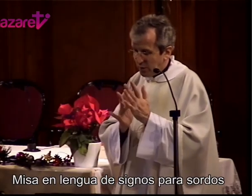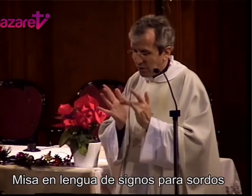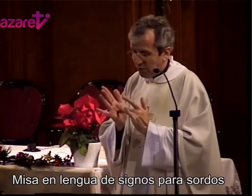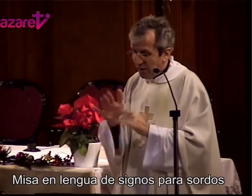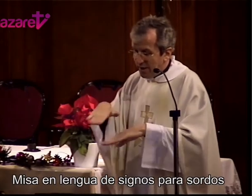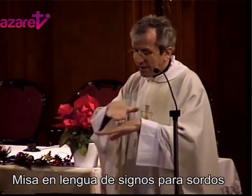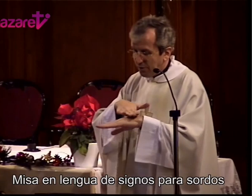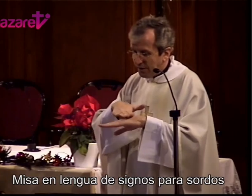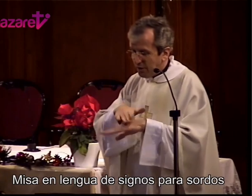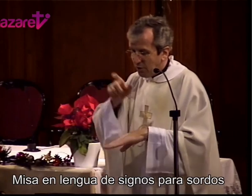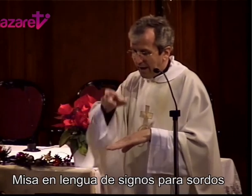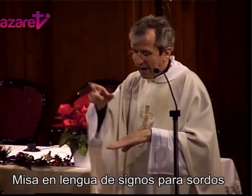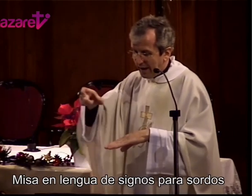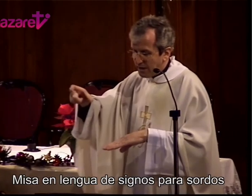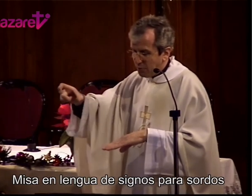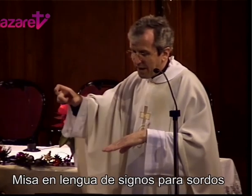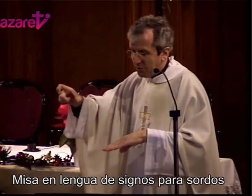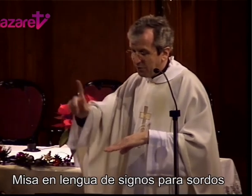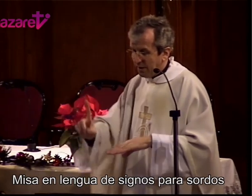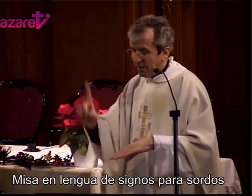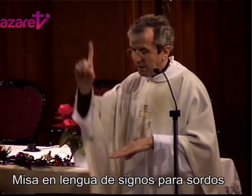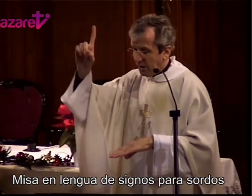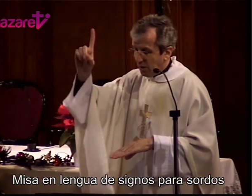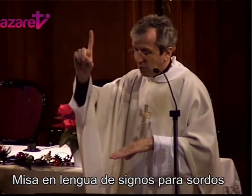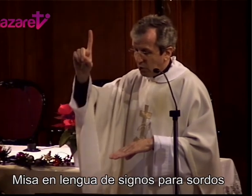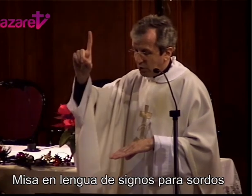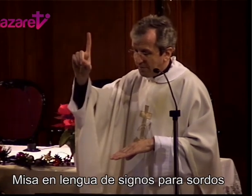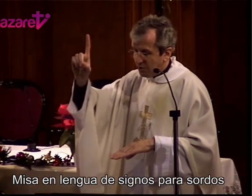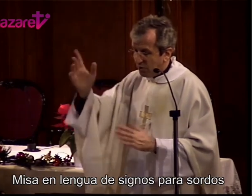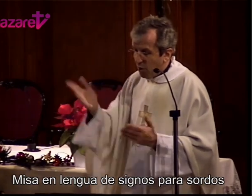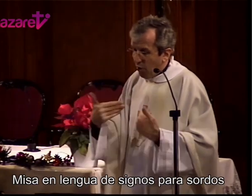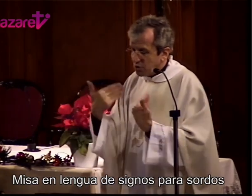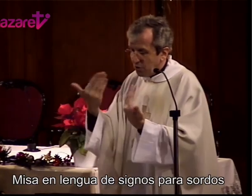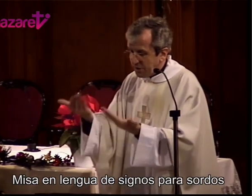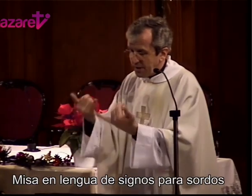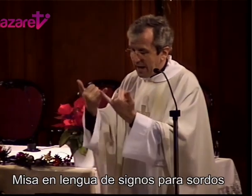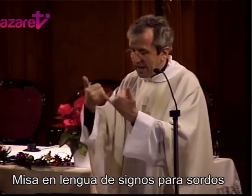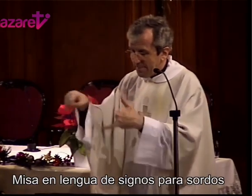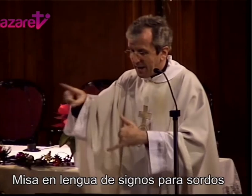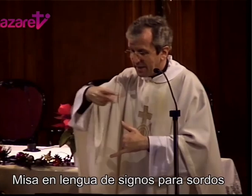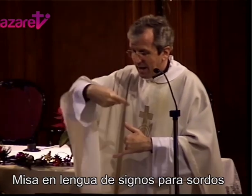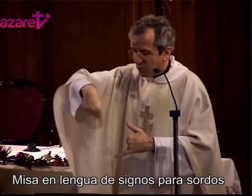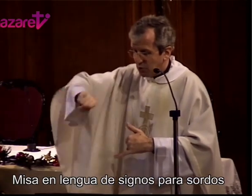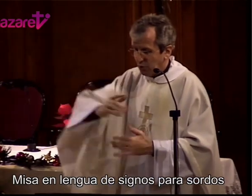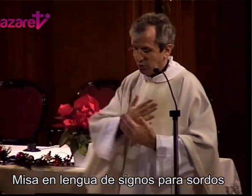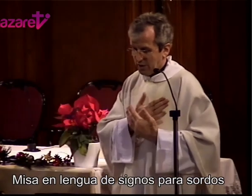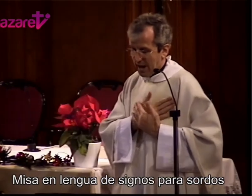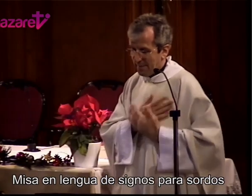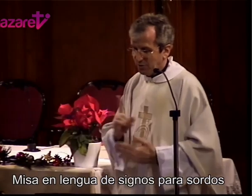Hijo reconcilió al género humano con lo divino, os conceda la paz a vosotros, amados de